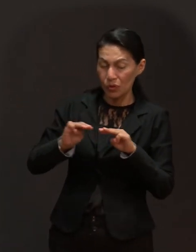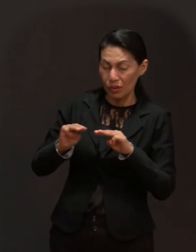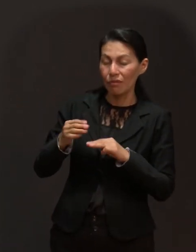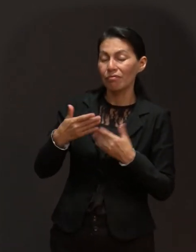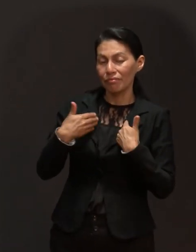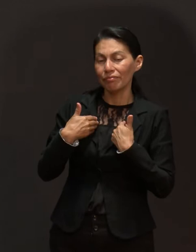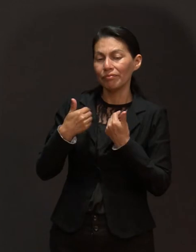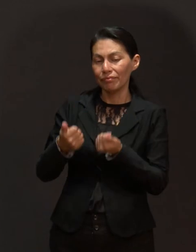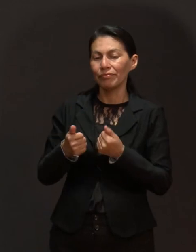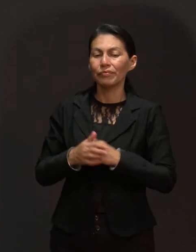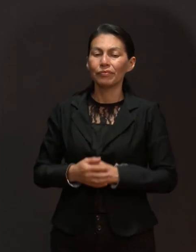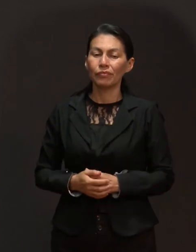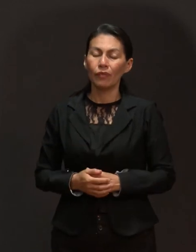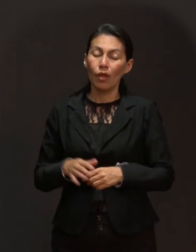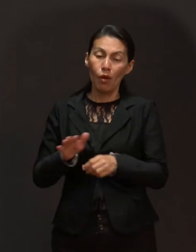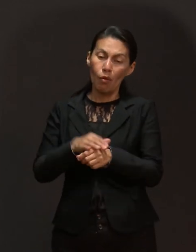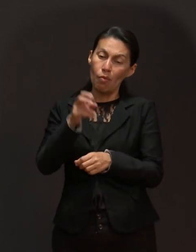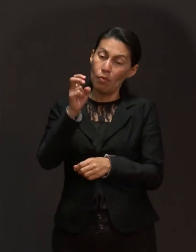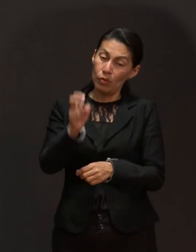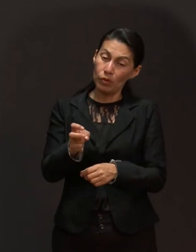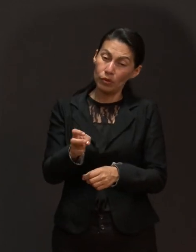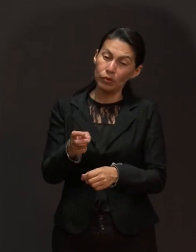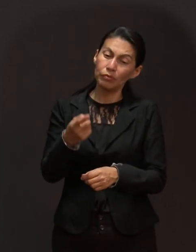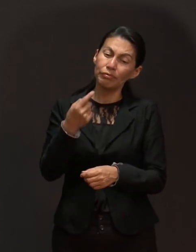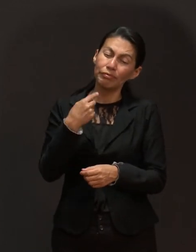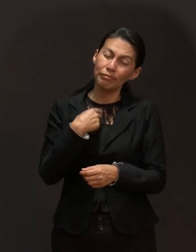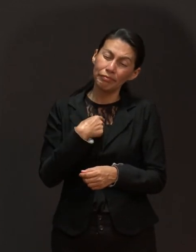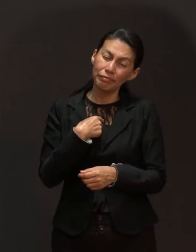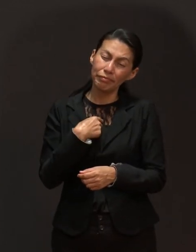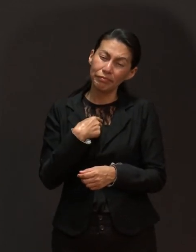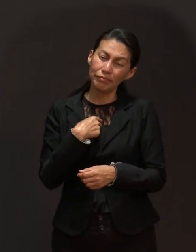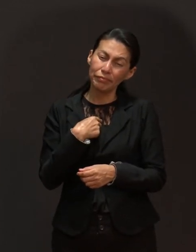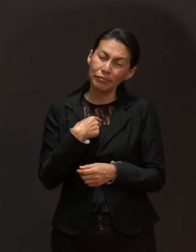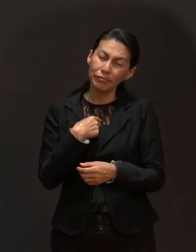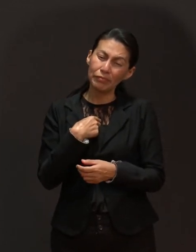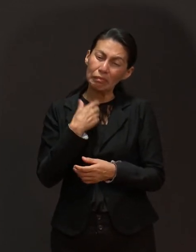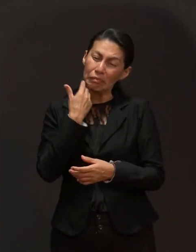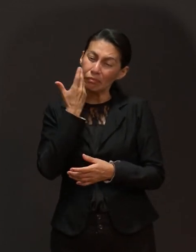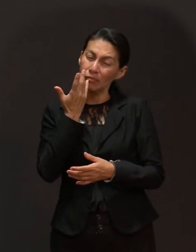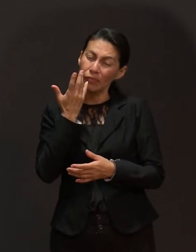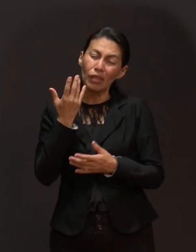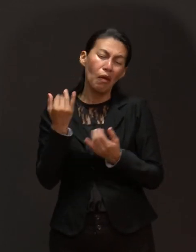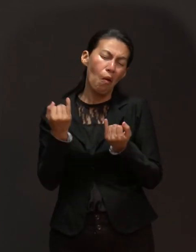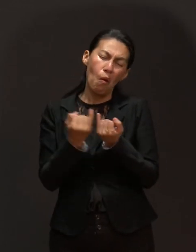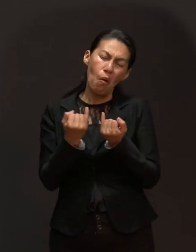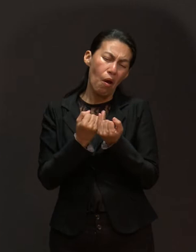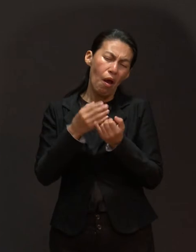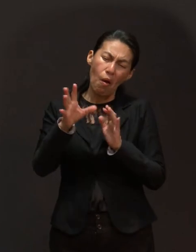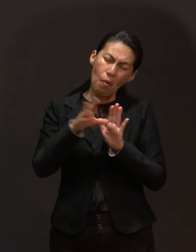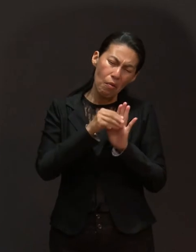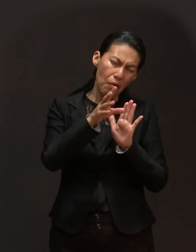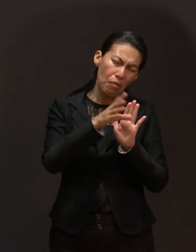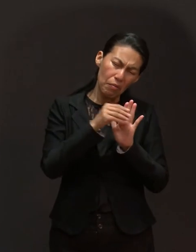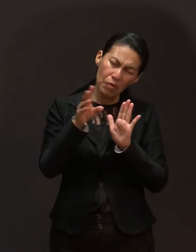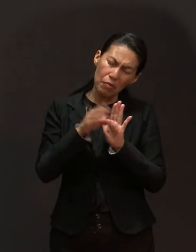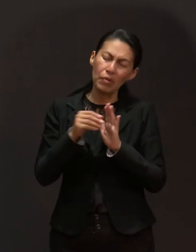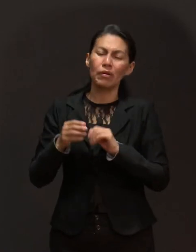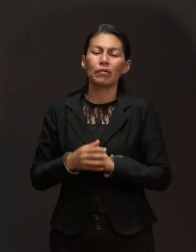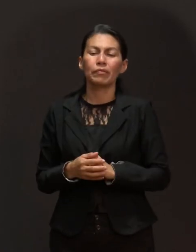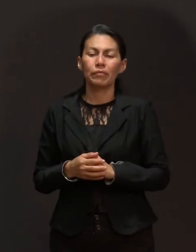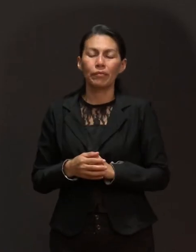misionera. Es por eso que, desde muy chiquita, siempre fue mi idea ser parte de ese mismo servicio,